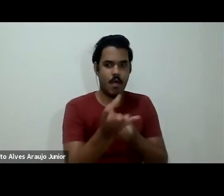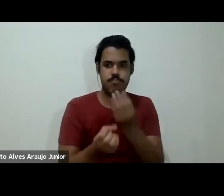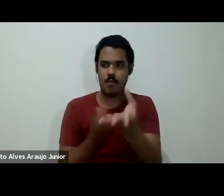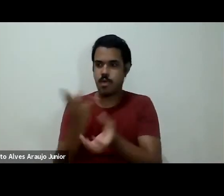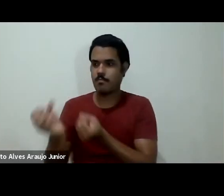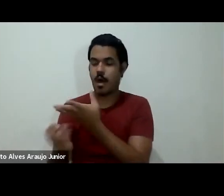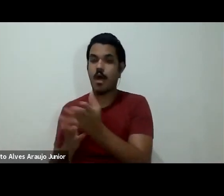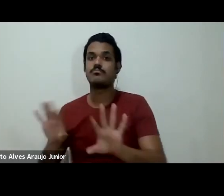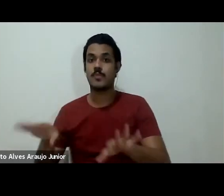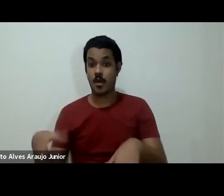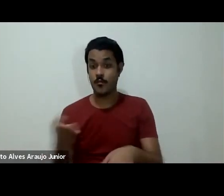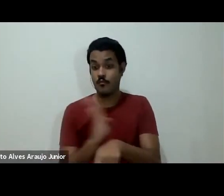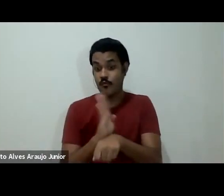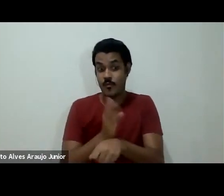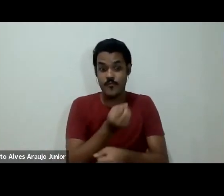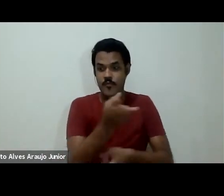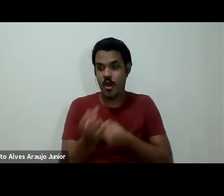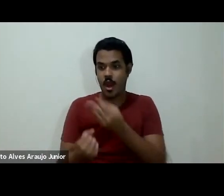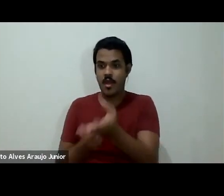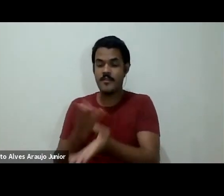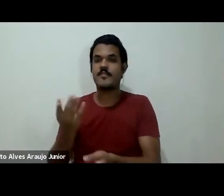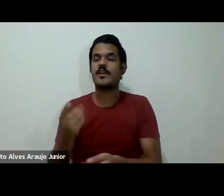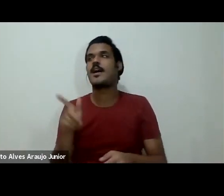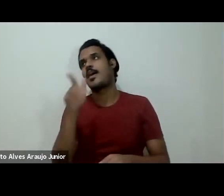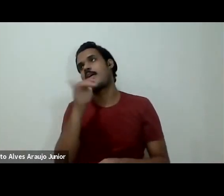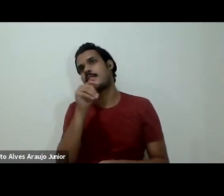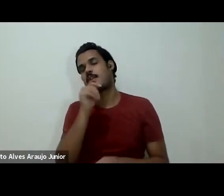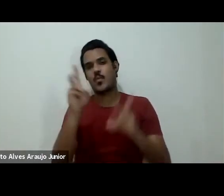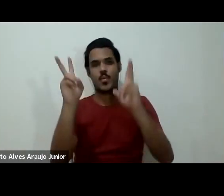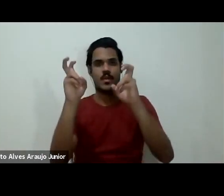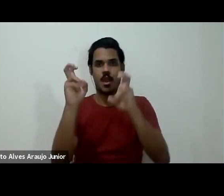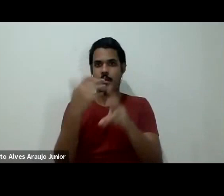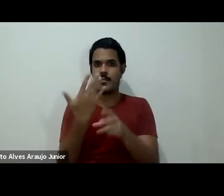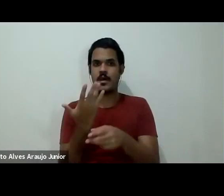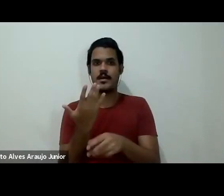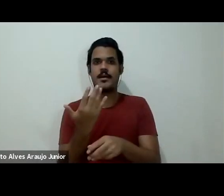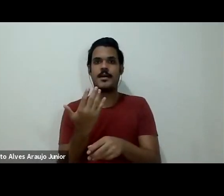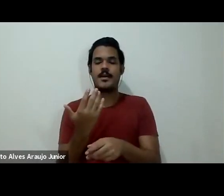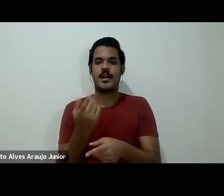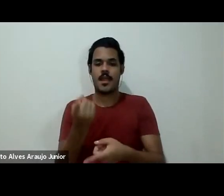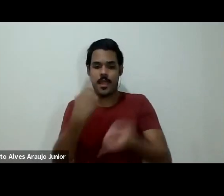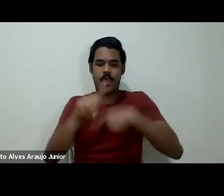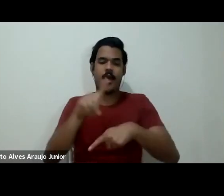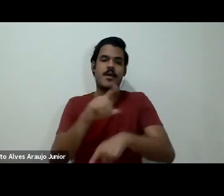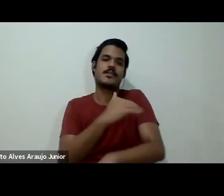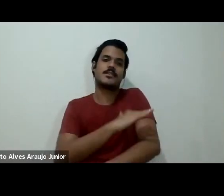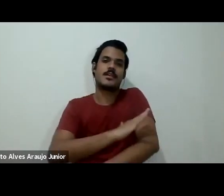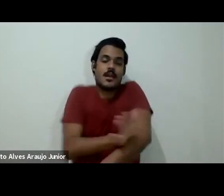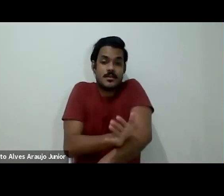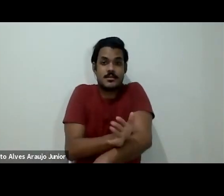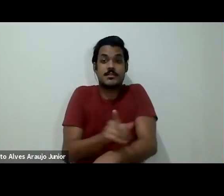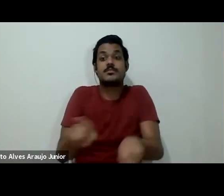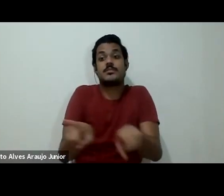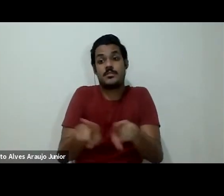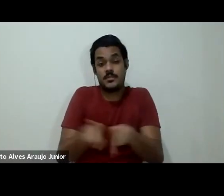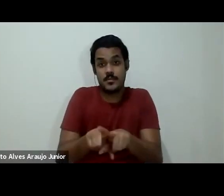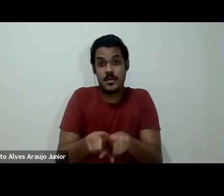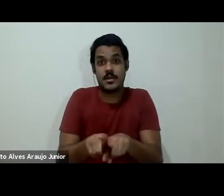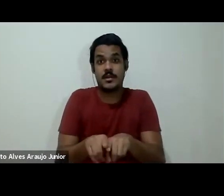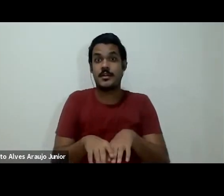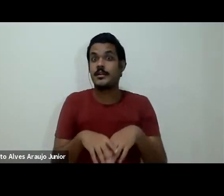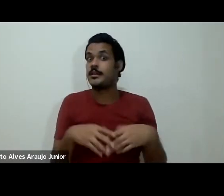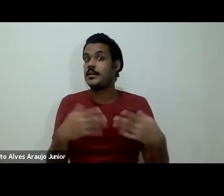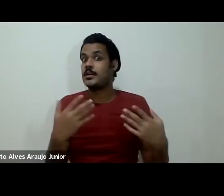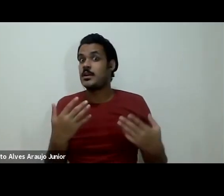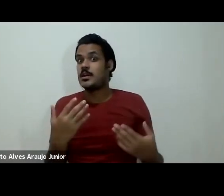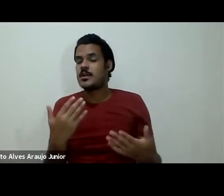trabalham com a temática antirracista, e, por isso, essa paisagem já se alterou. Ou seja, nós não